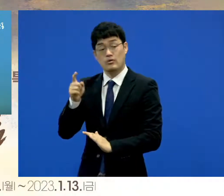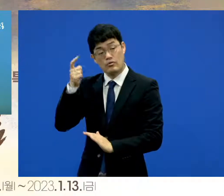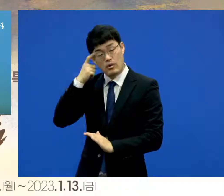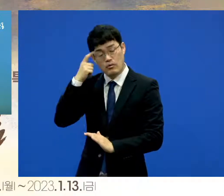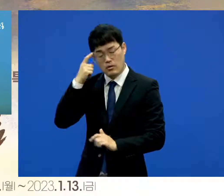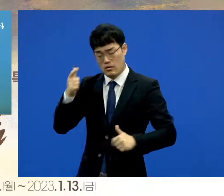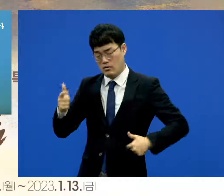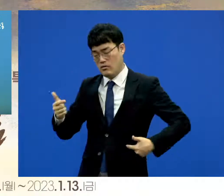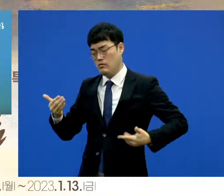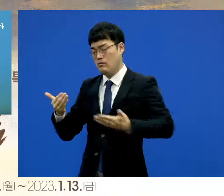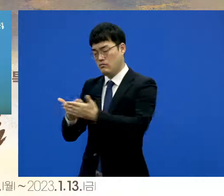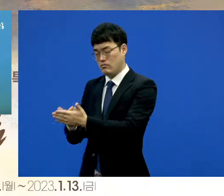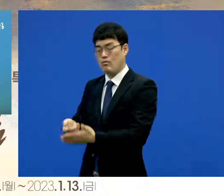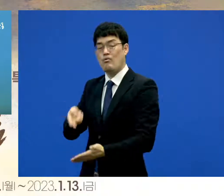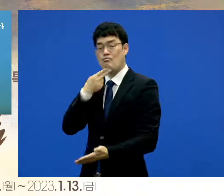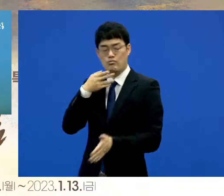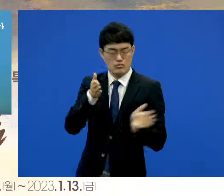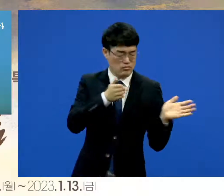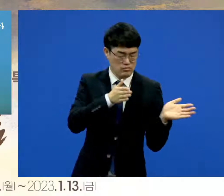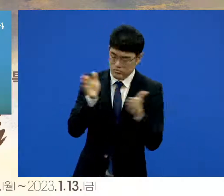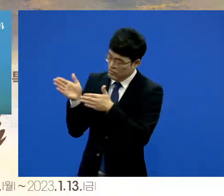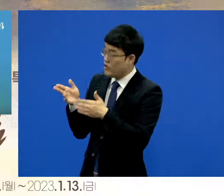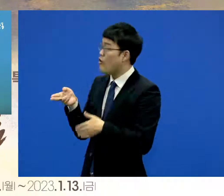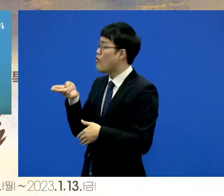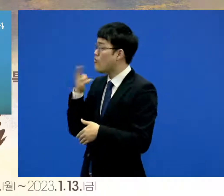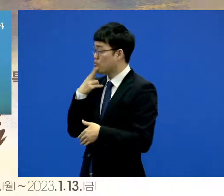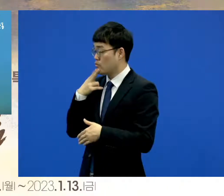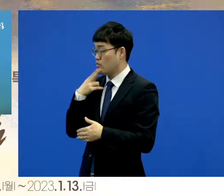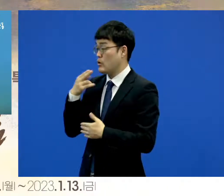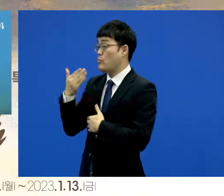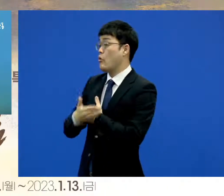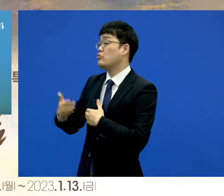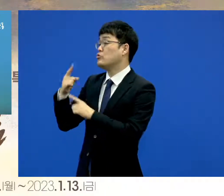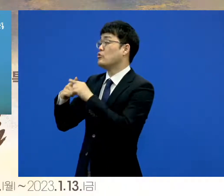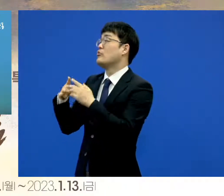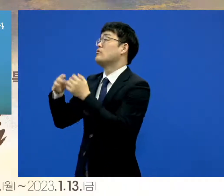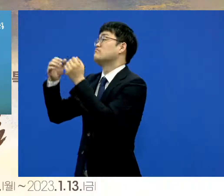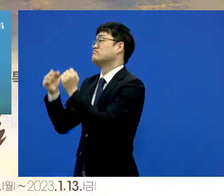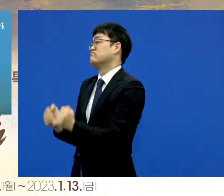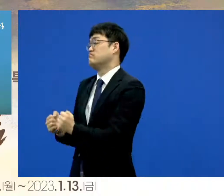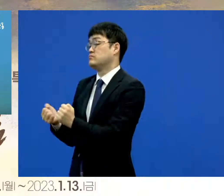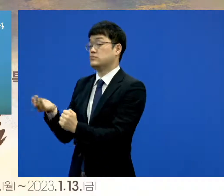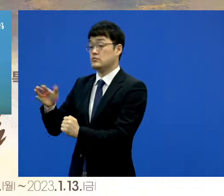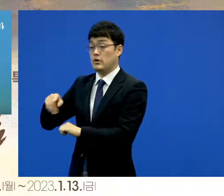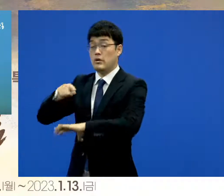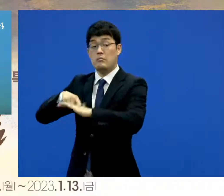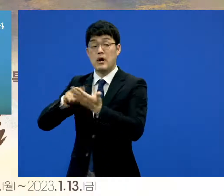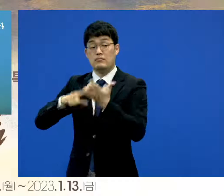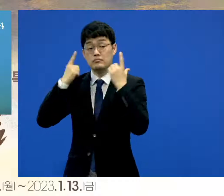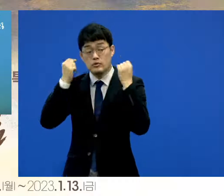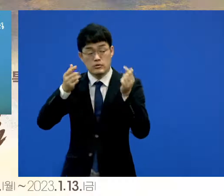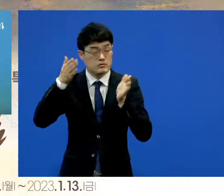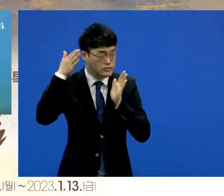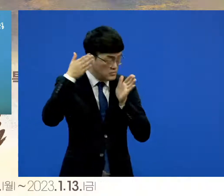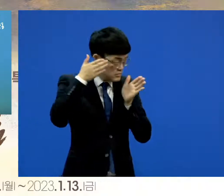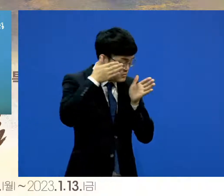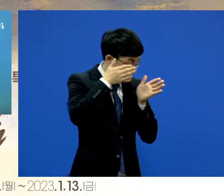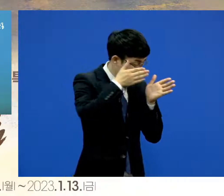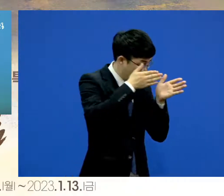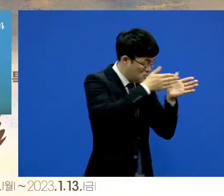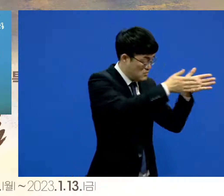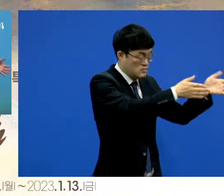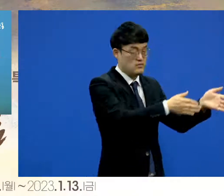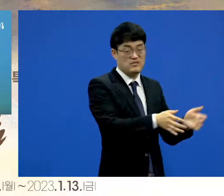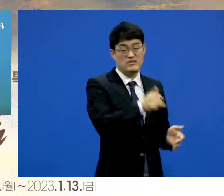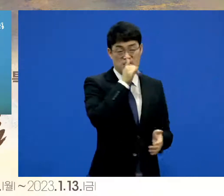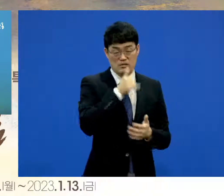없으면 프로세스가 생길 수가 없어요. 변화의 프로세스가 나올 수가 없어요. 똑같아요. 아니 더 나빠졌어요.